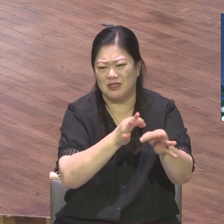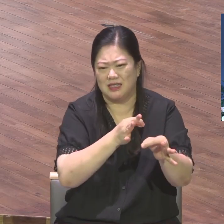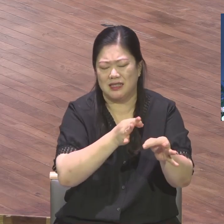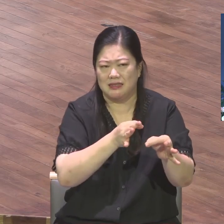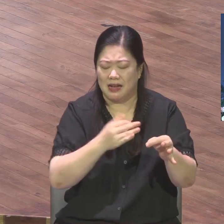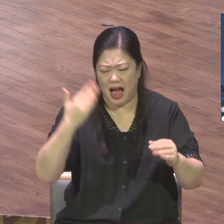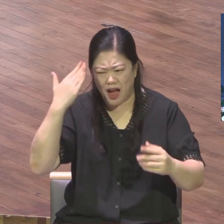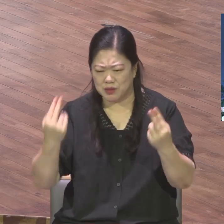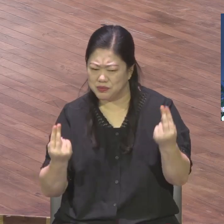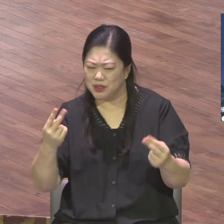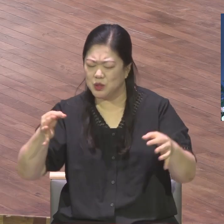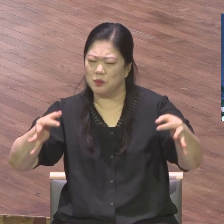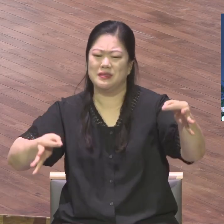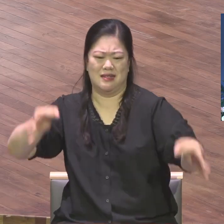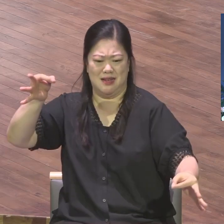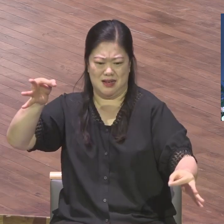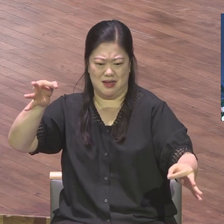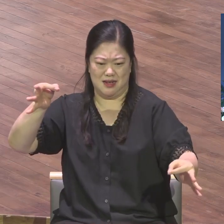날씨 좋은 이 추석 명절에